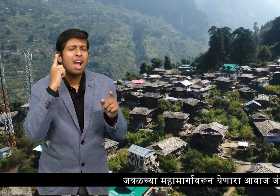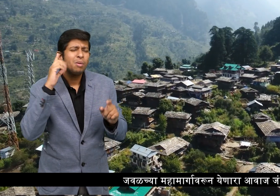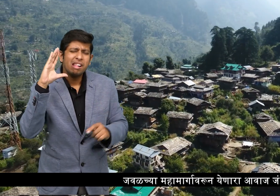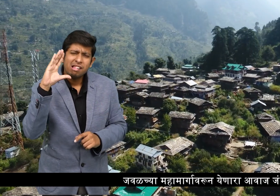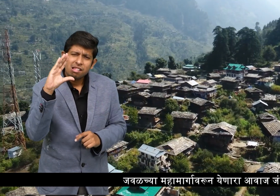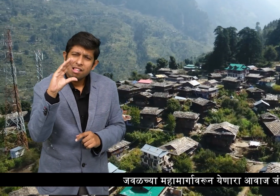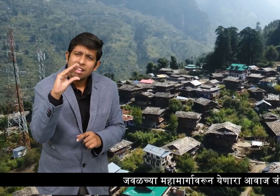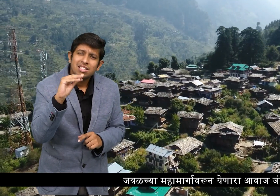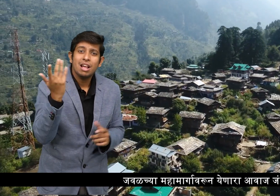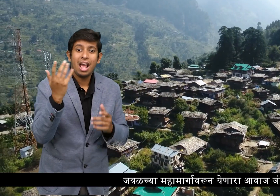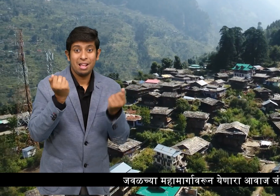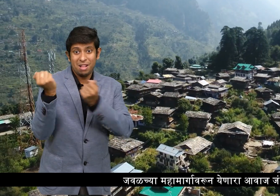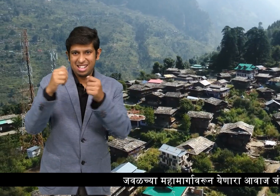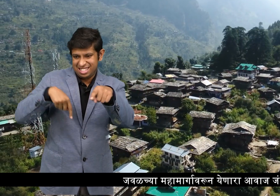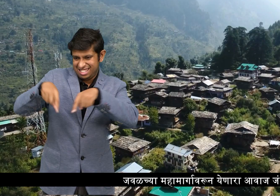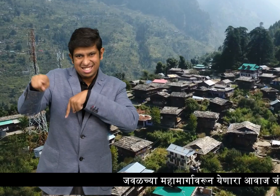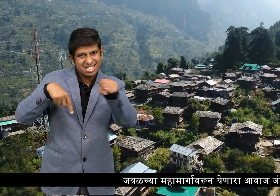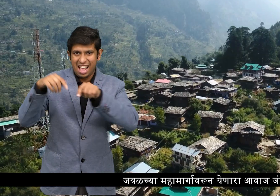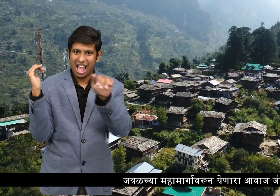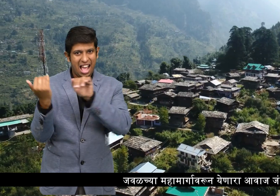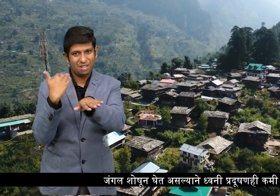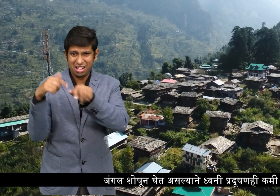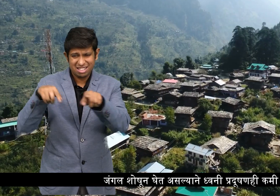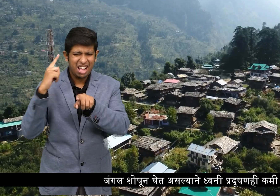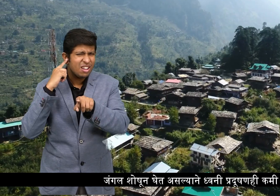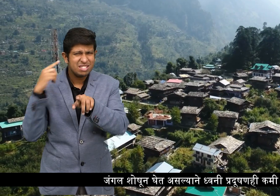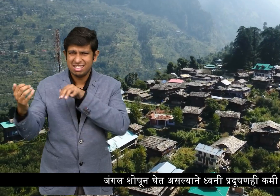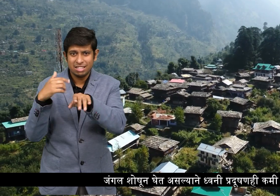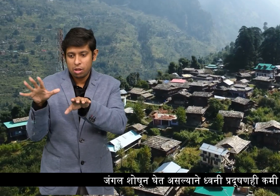जवळच्या महामार्गावरून येणारा आवाज जंगल